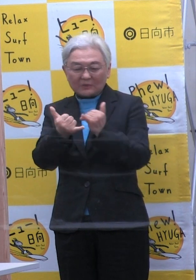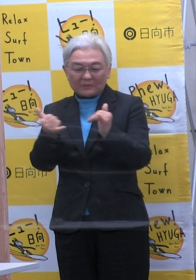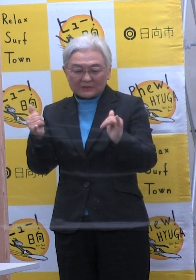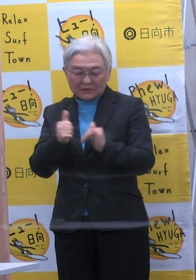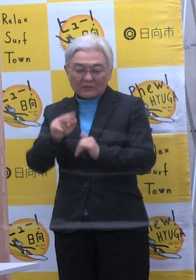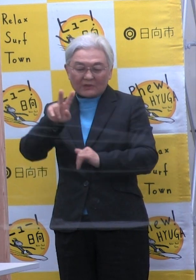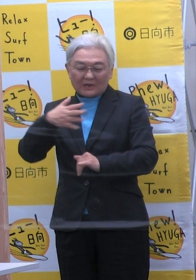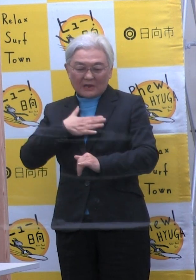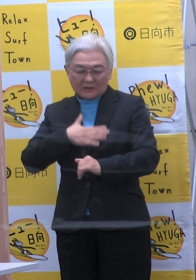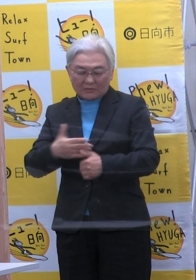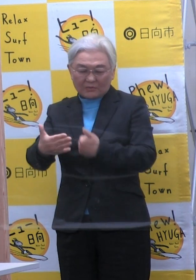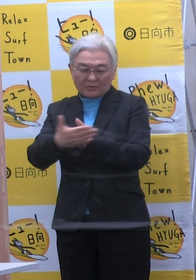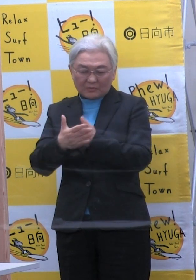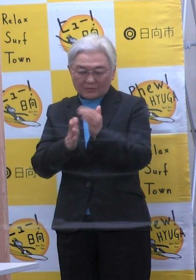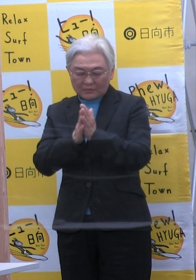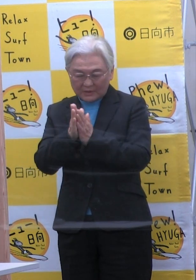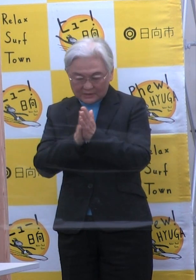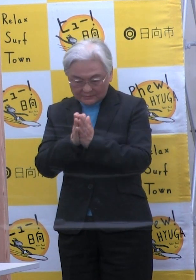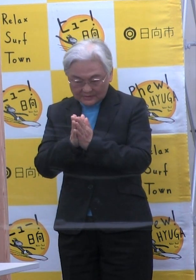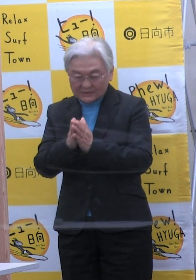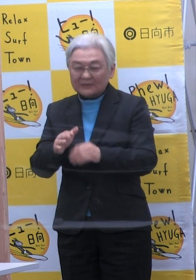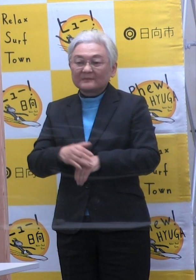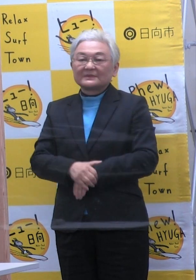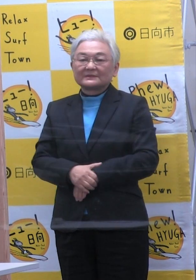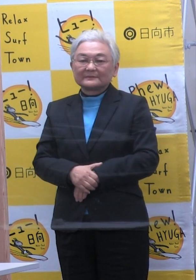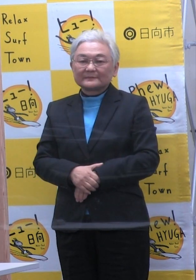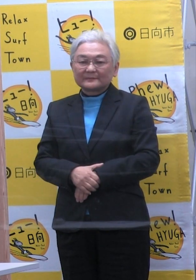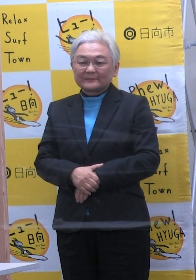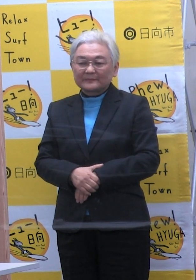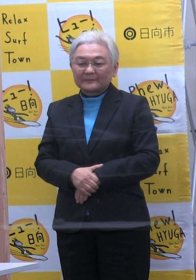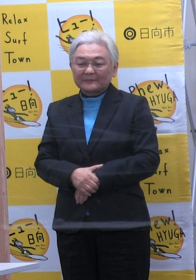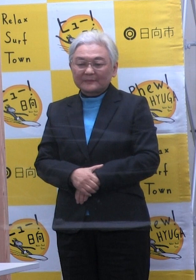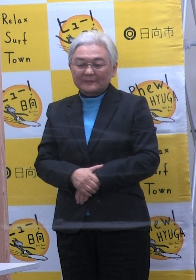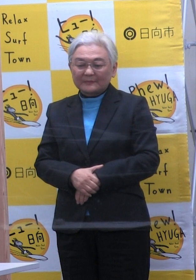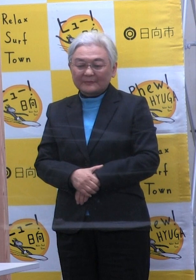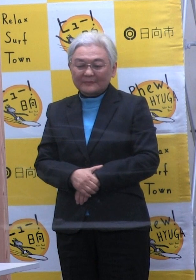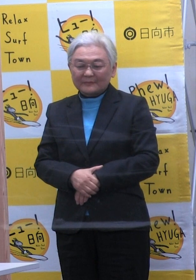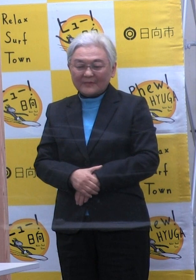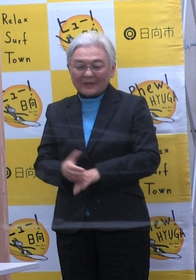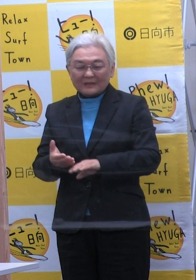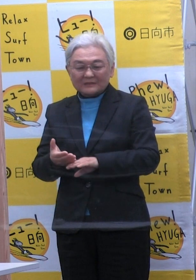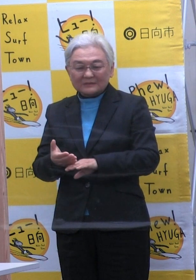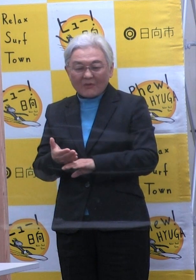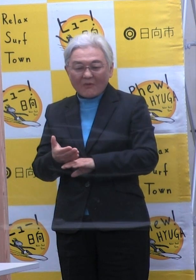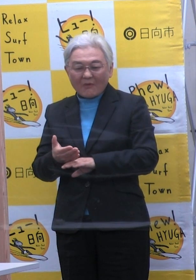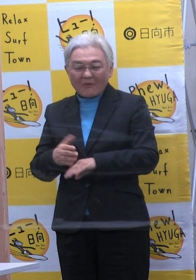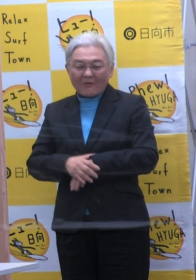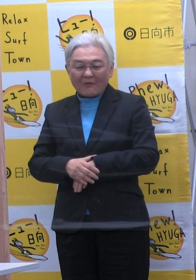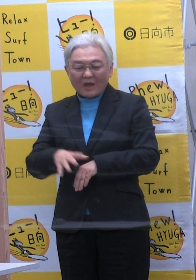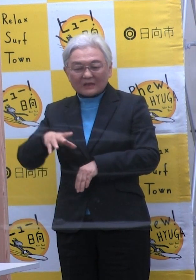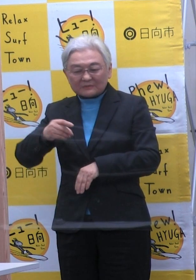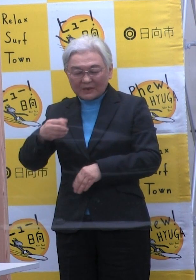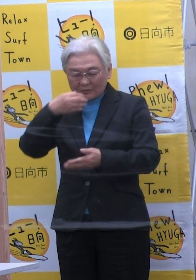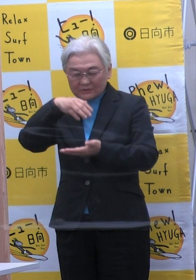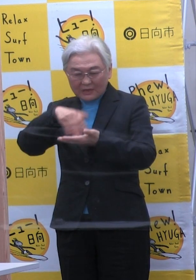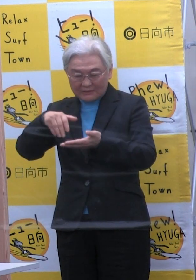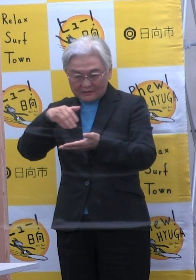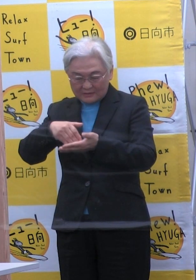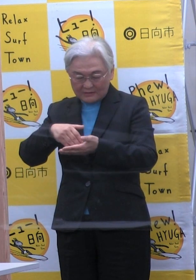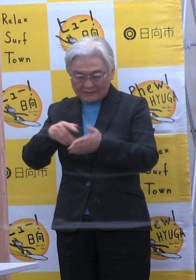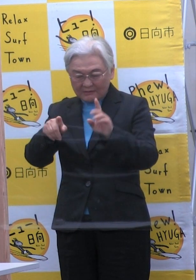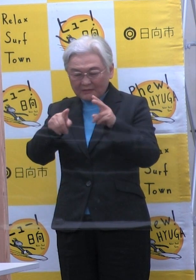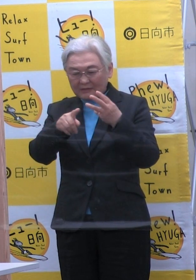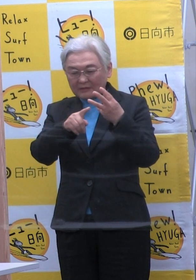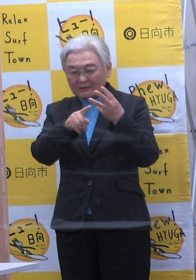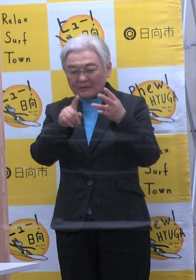んのご理解とご協力をよろしくお願いを申し上げます。以上、当初予算の主な事業について、4